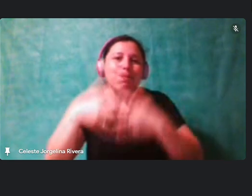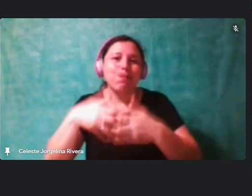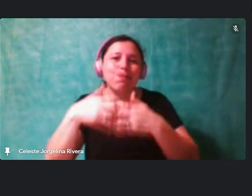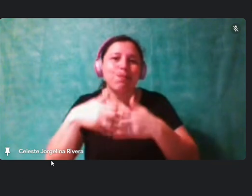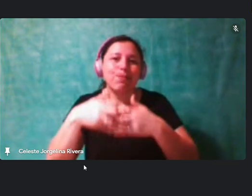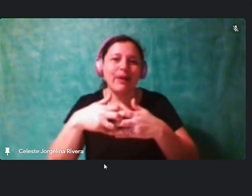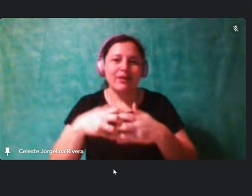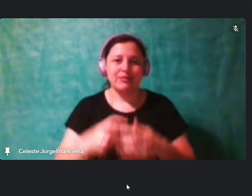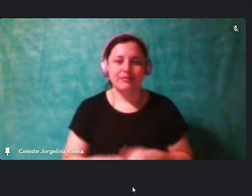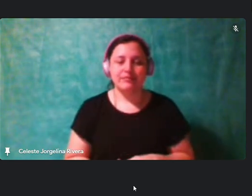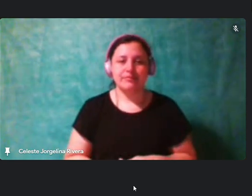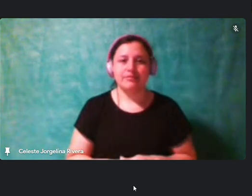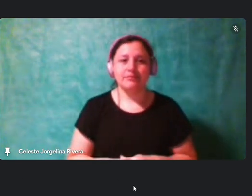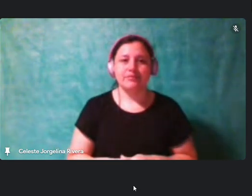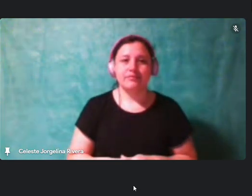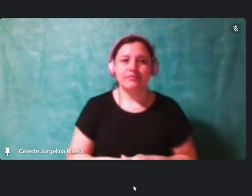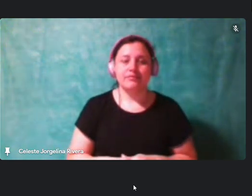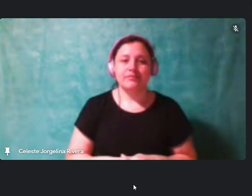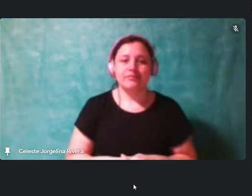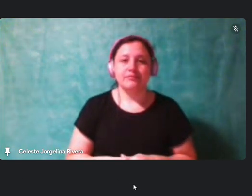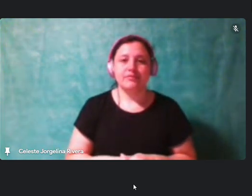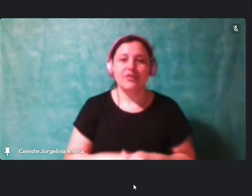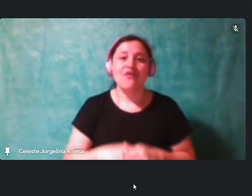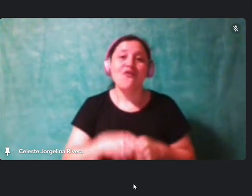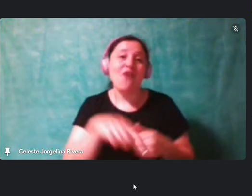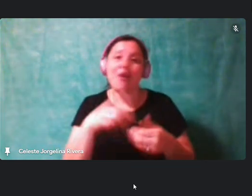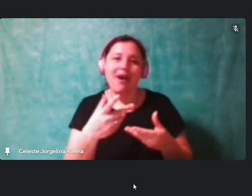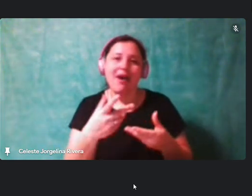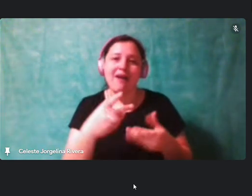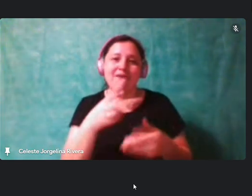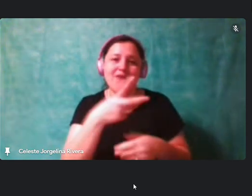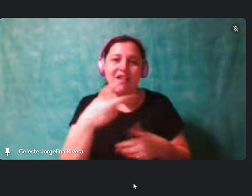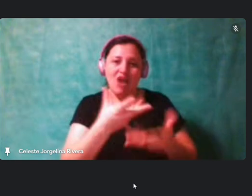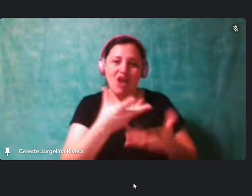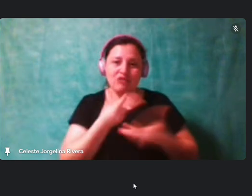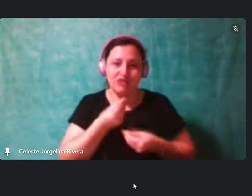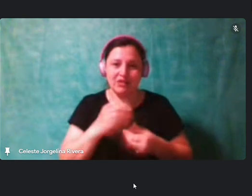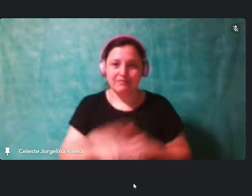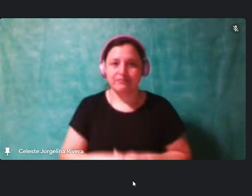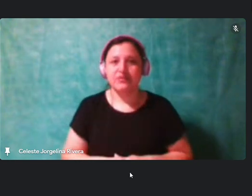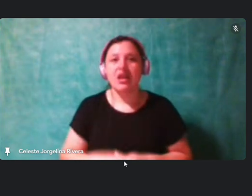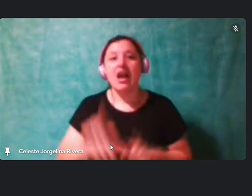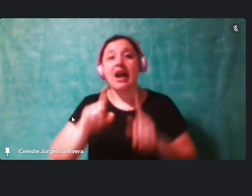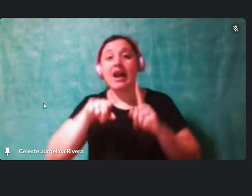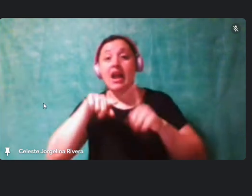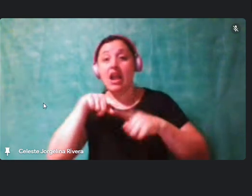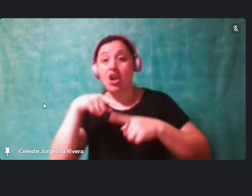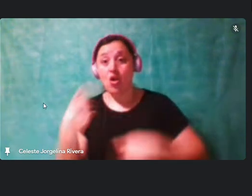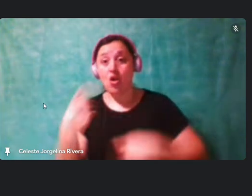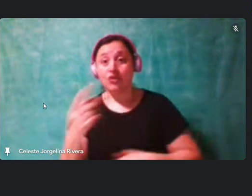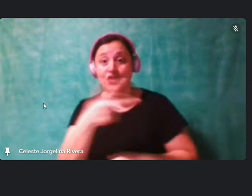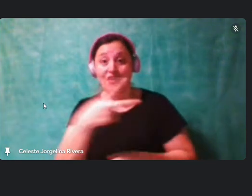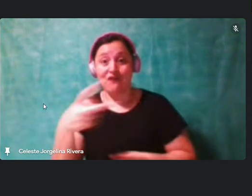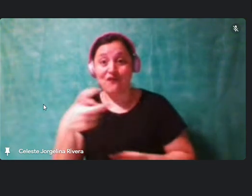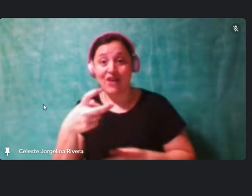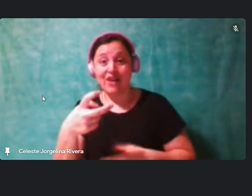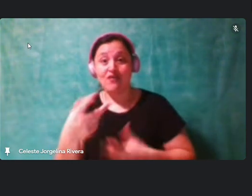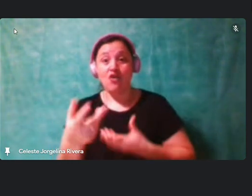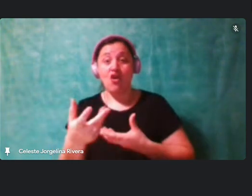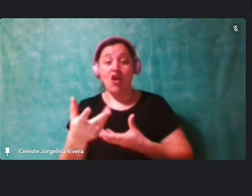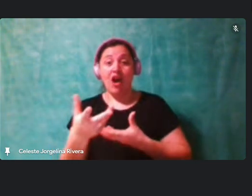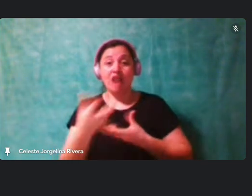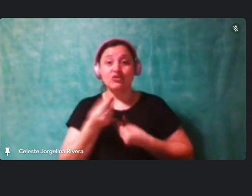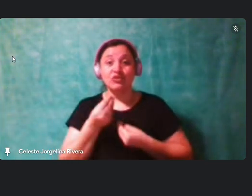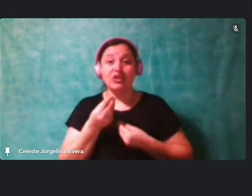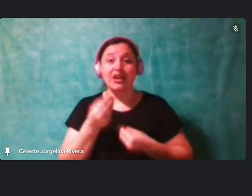eso es de ese auxiliar. El otro auxiliar dijimos que era have. ¿Sí? Acá está